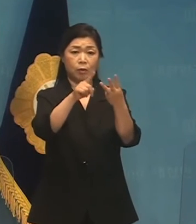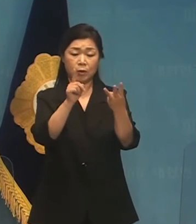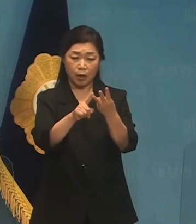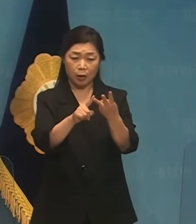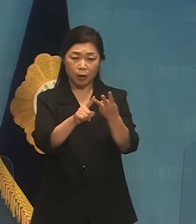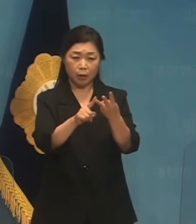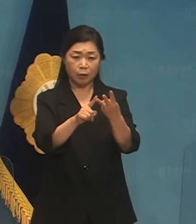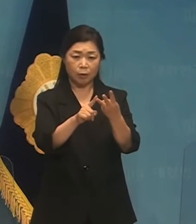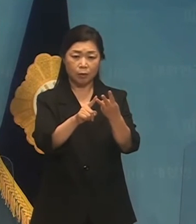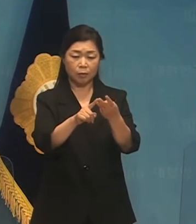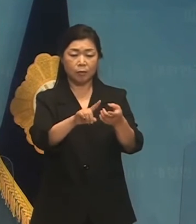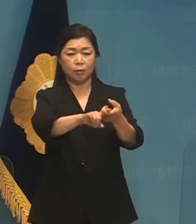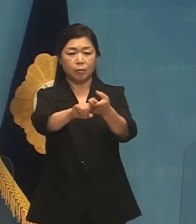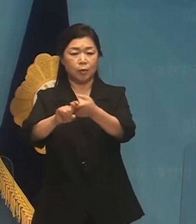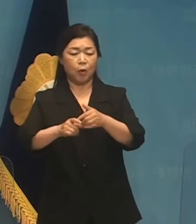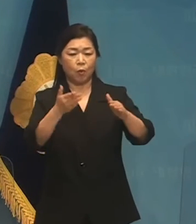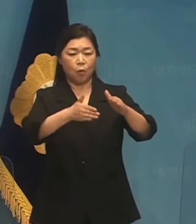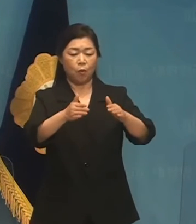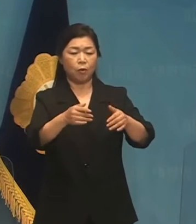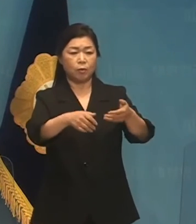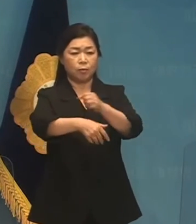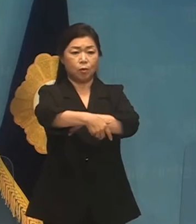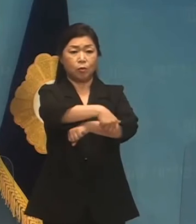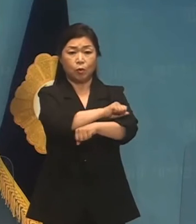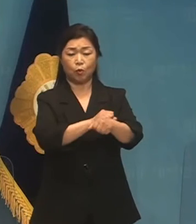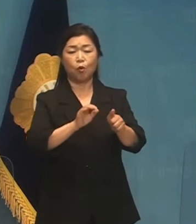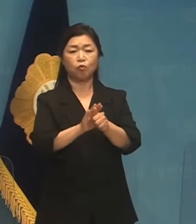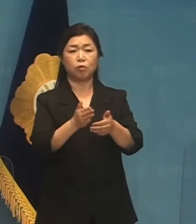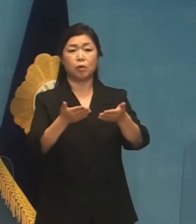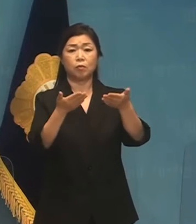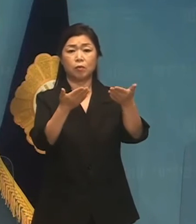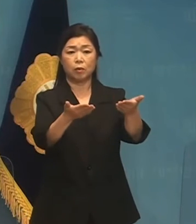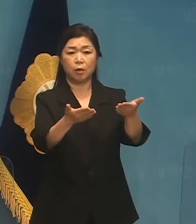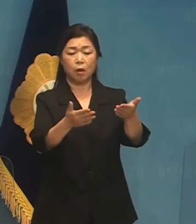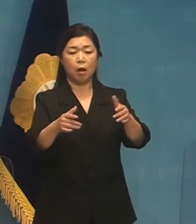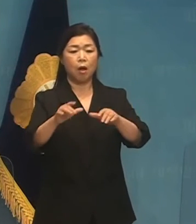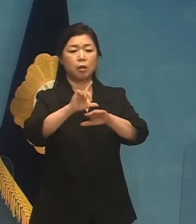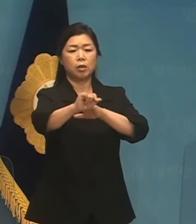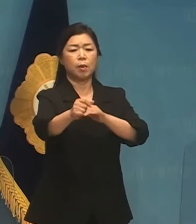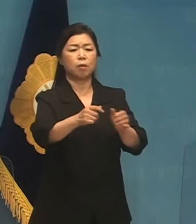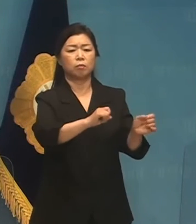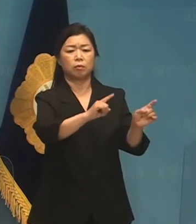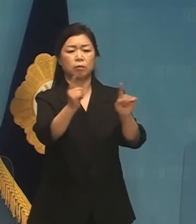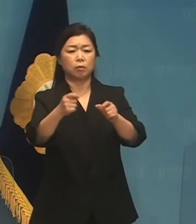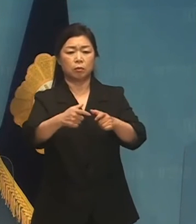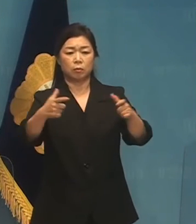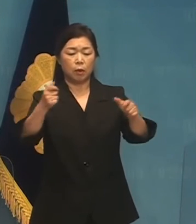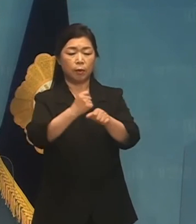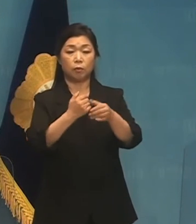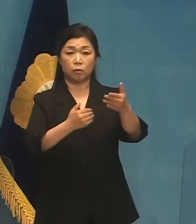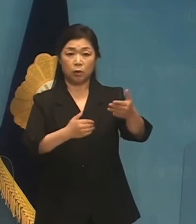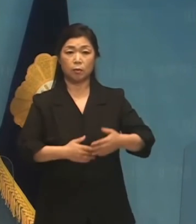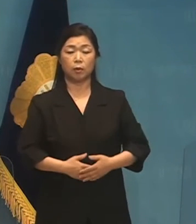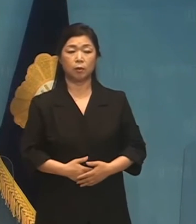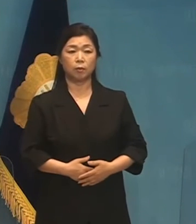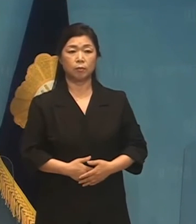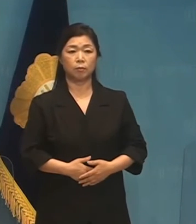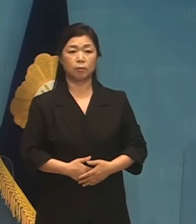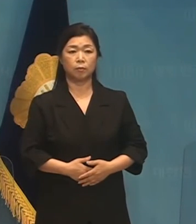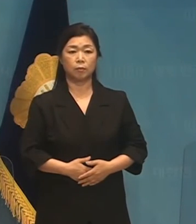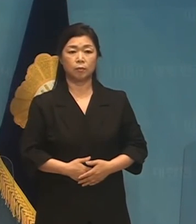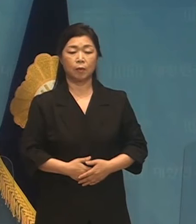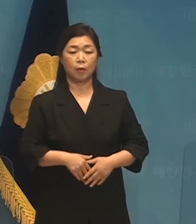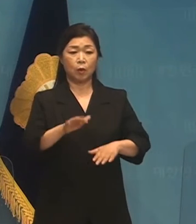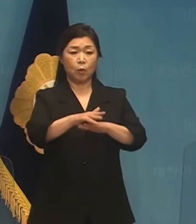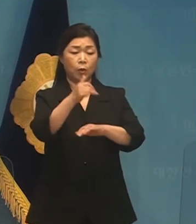인프라를 공공이 적극적으로 투자하여 지방 부흥을 시작하겠습니다. 농민